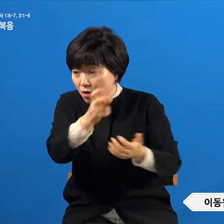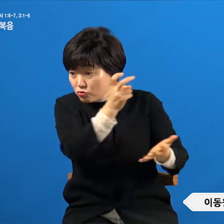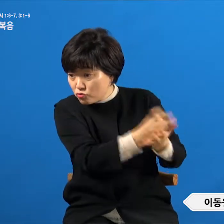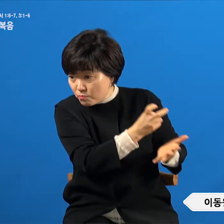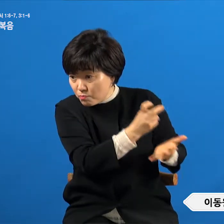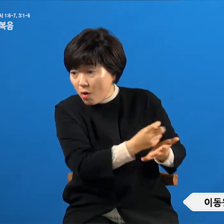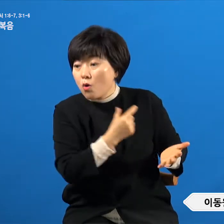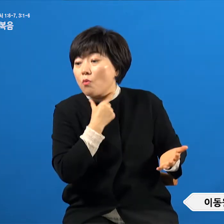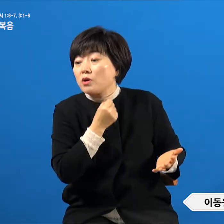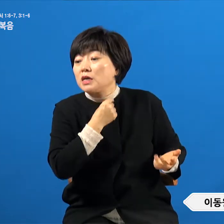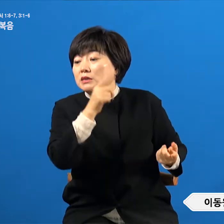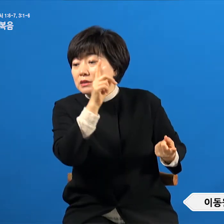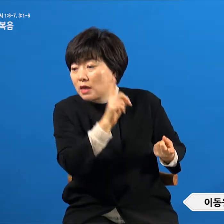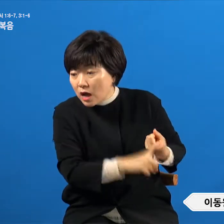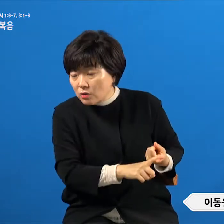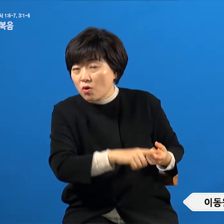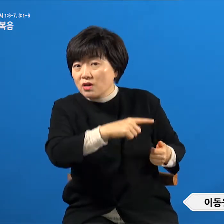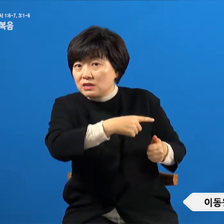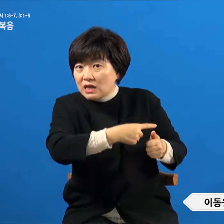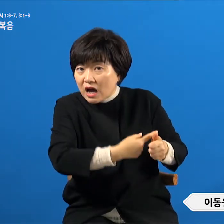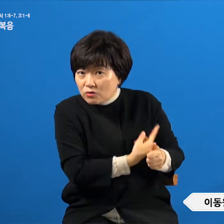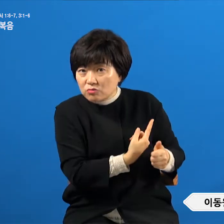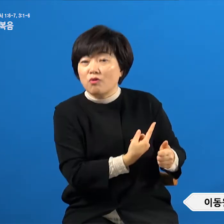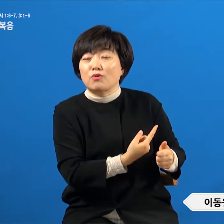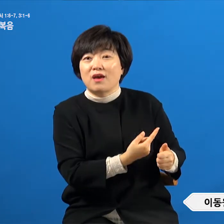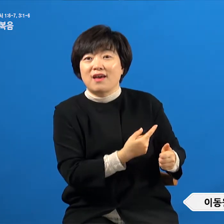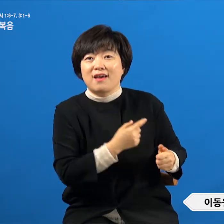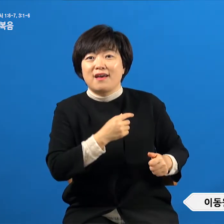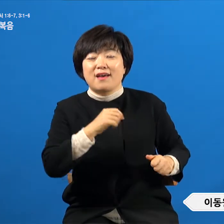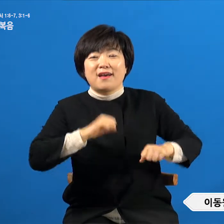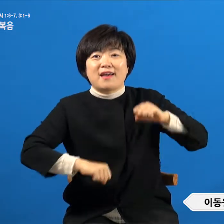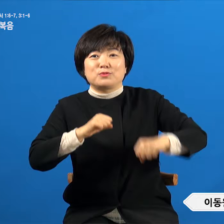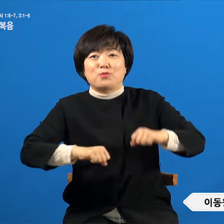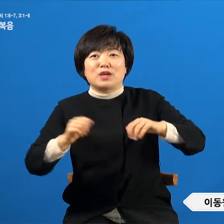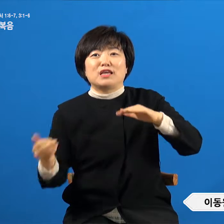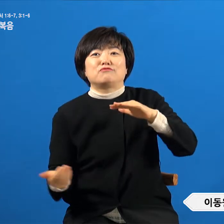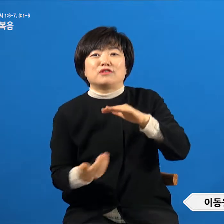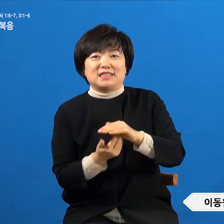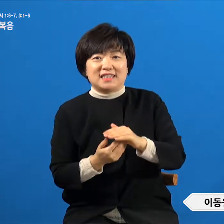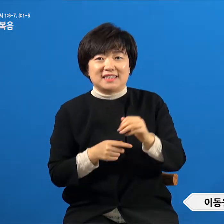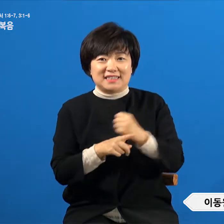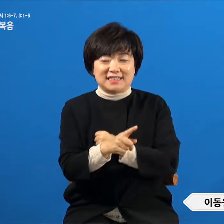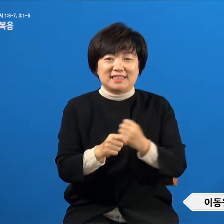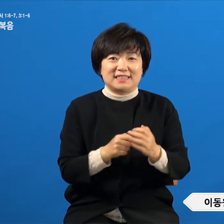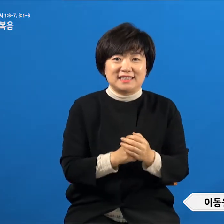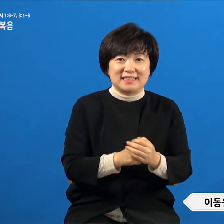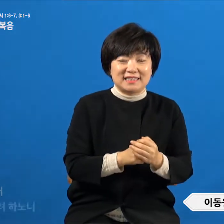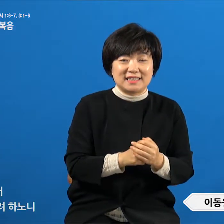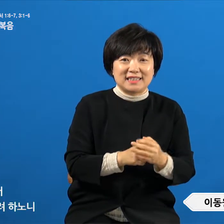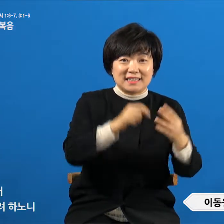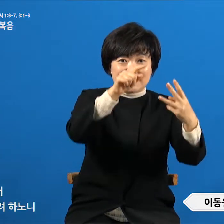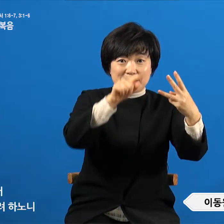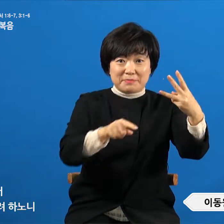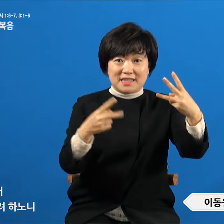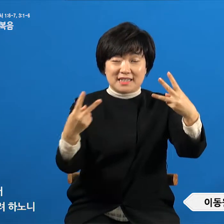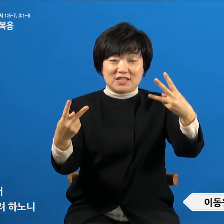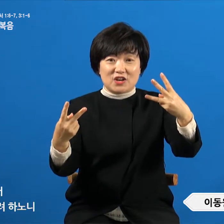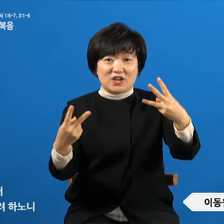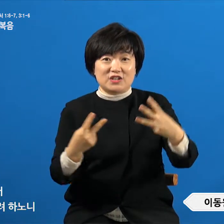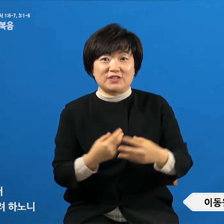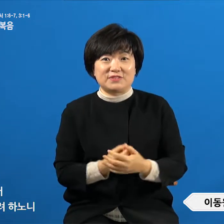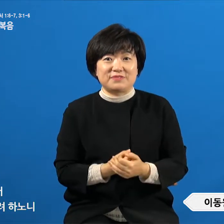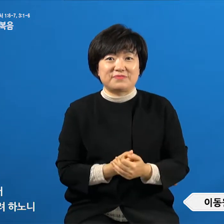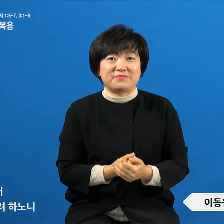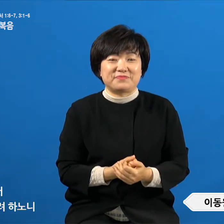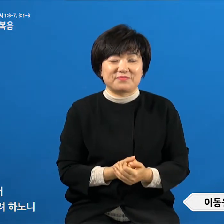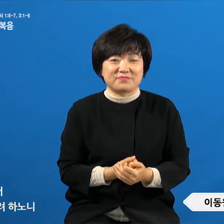요구는 자연스럽게 이루어진다는 것이에요. 자, 본문의 3장 2절을 다시 읽어보세요. 갈라디아 3장 2절입니다.